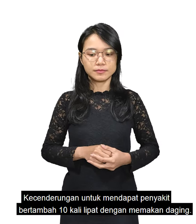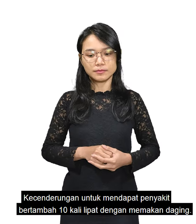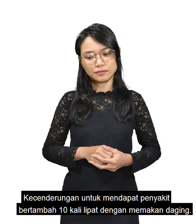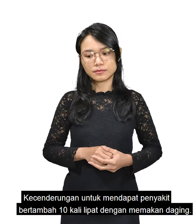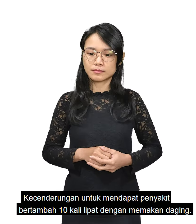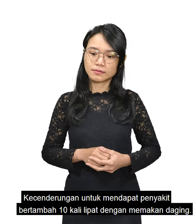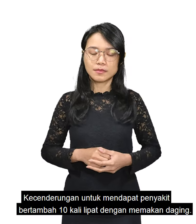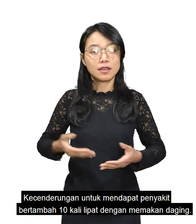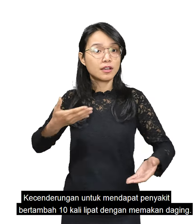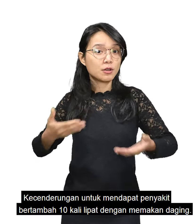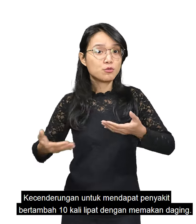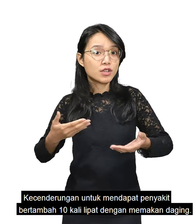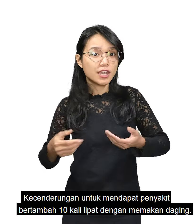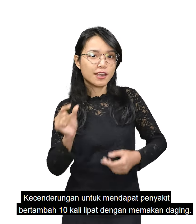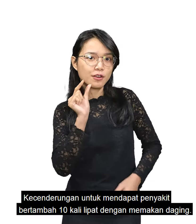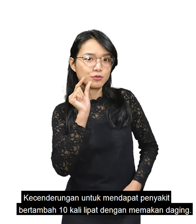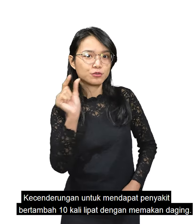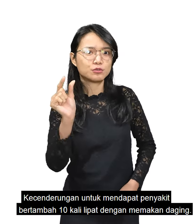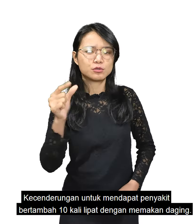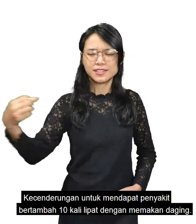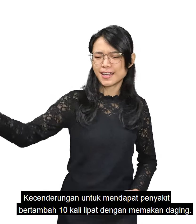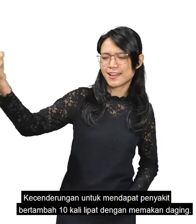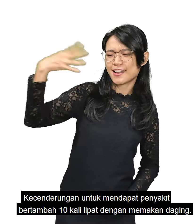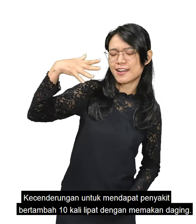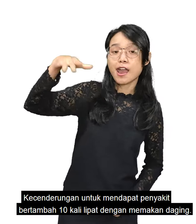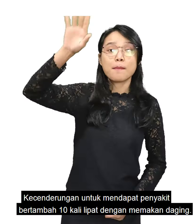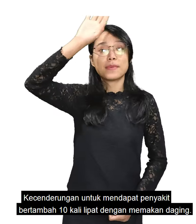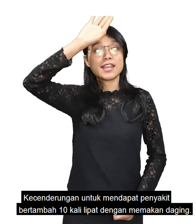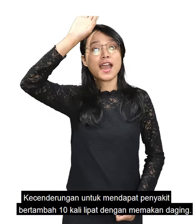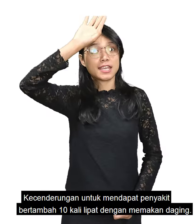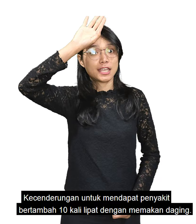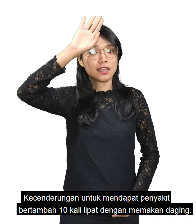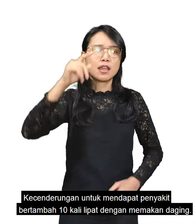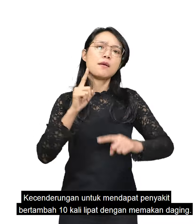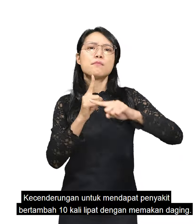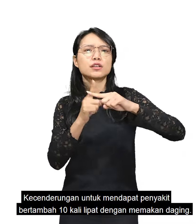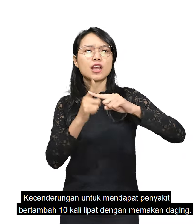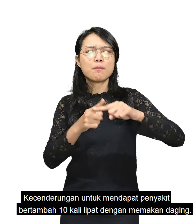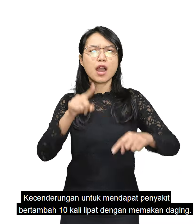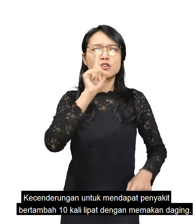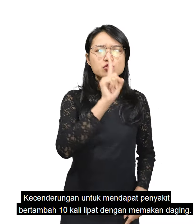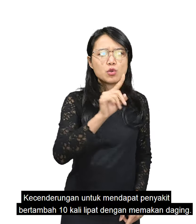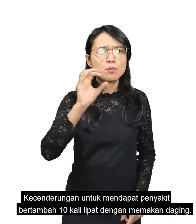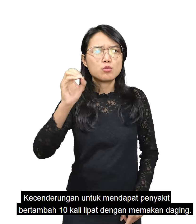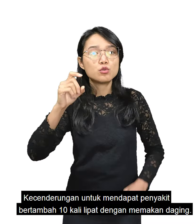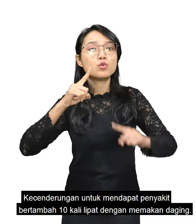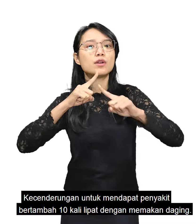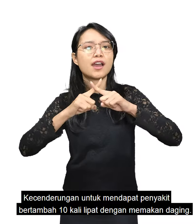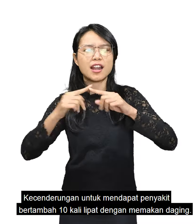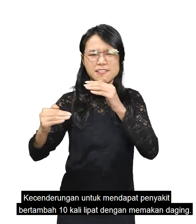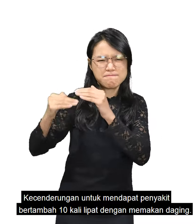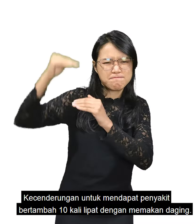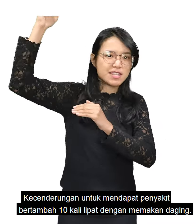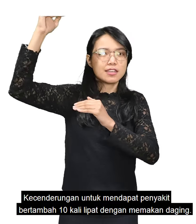kecenderungan untuk mendapat penyakit bertambah 10 kali lipat dengan memakan